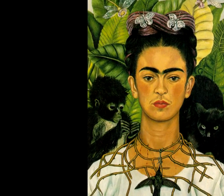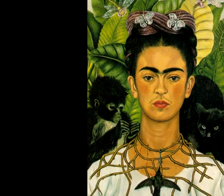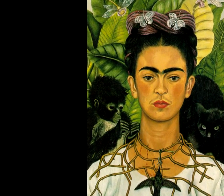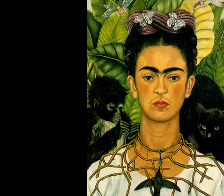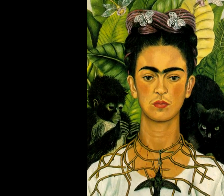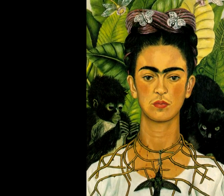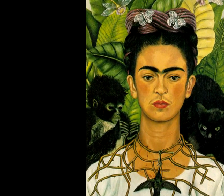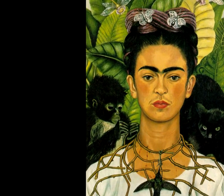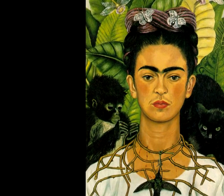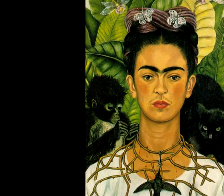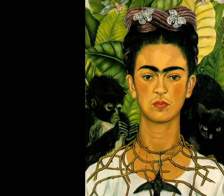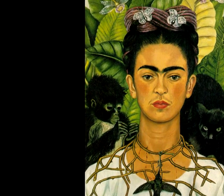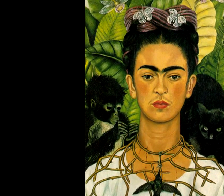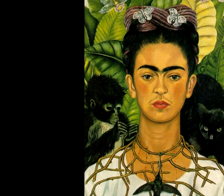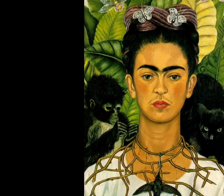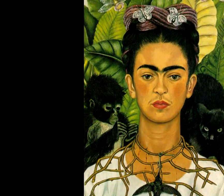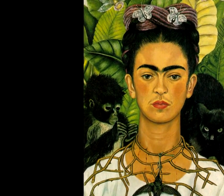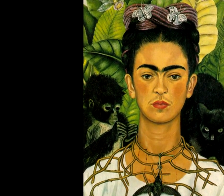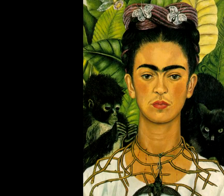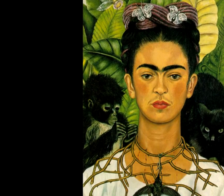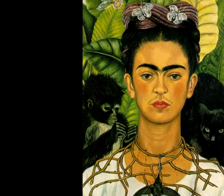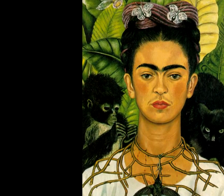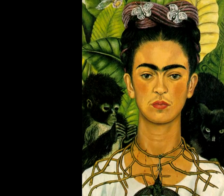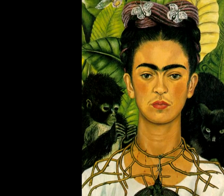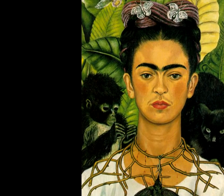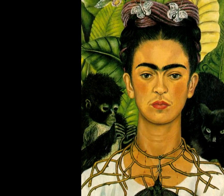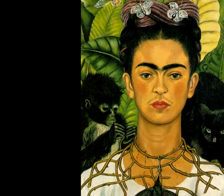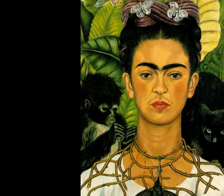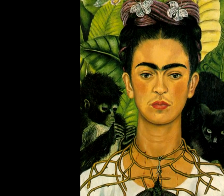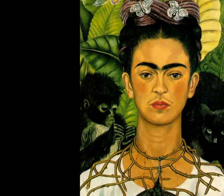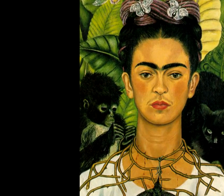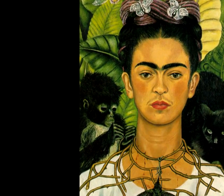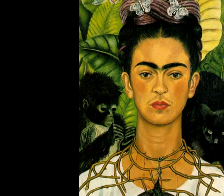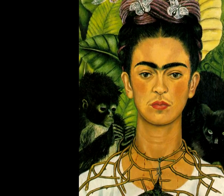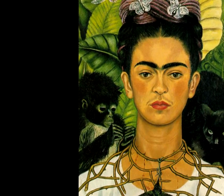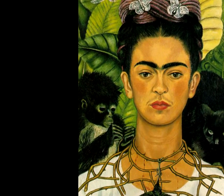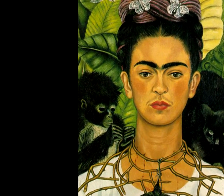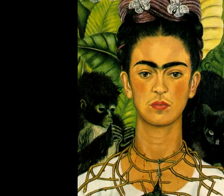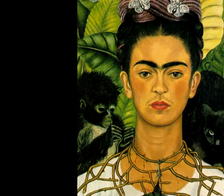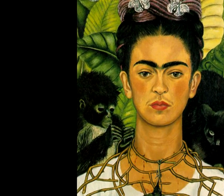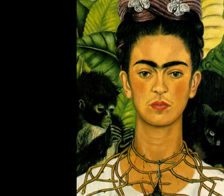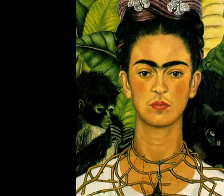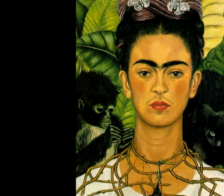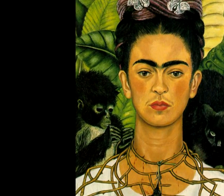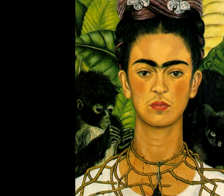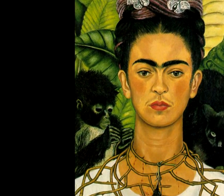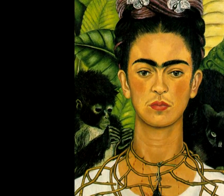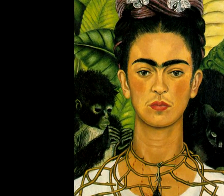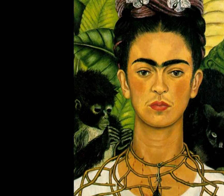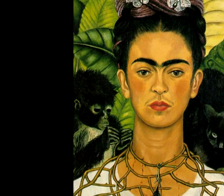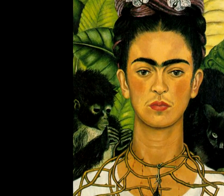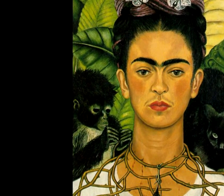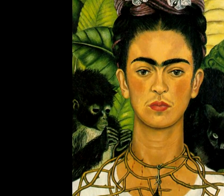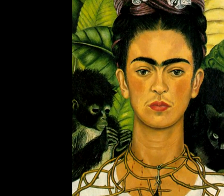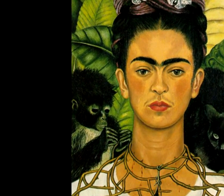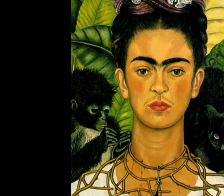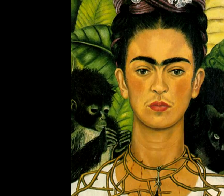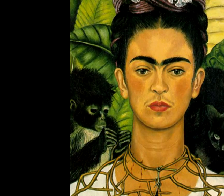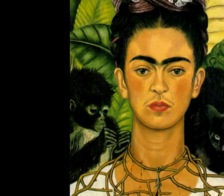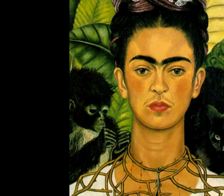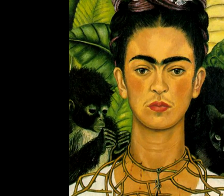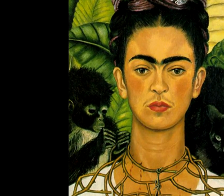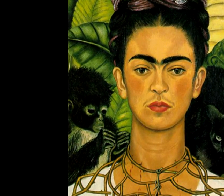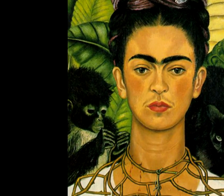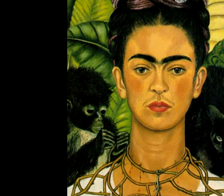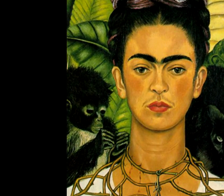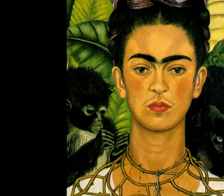fue postraumático después de un accidente que tuvo y bueno, también tenía trastornos vinculares con su esposo, hecho que no la favorecían